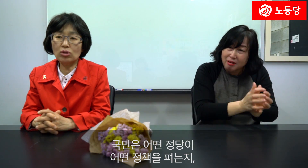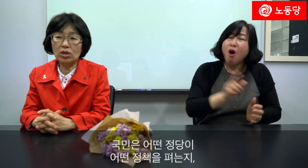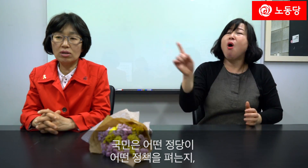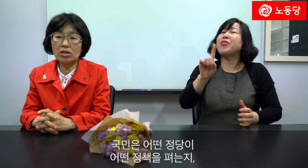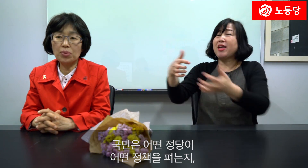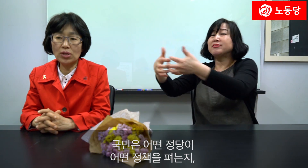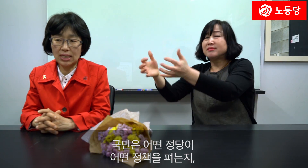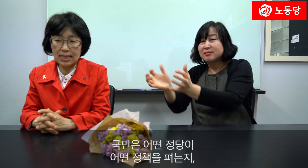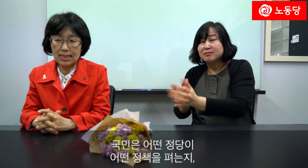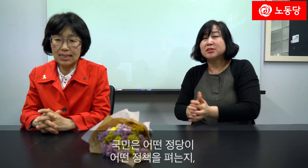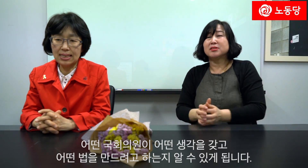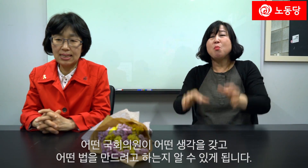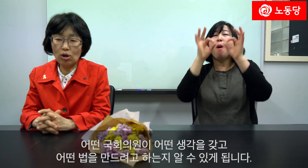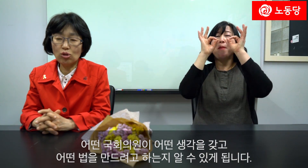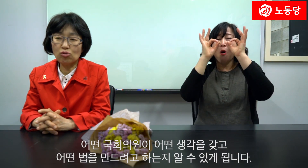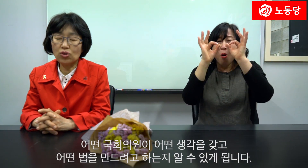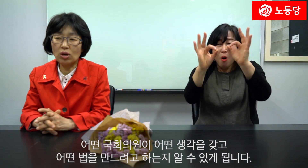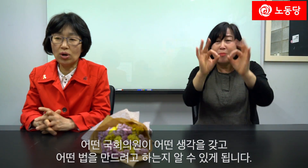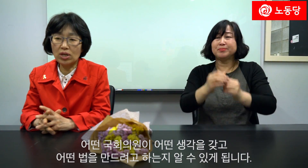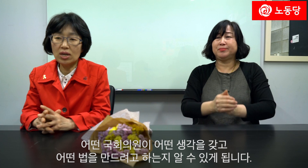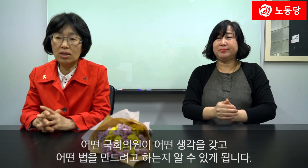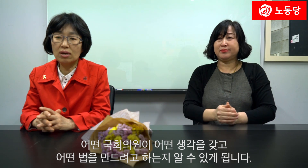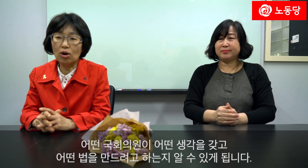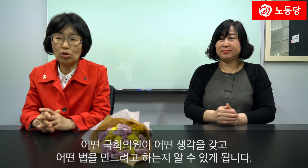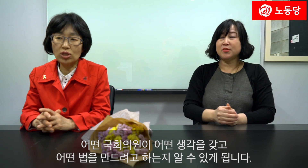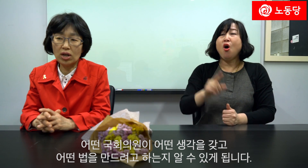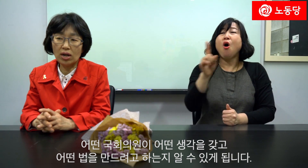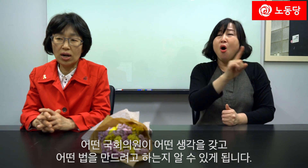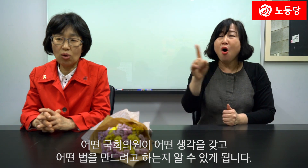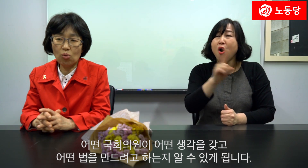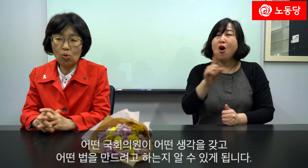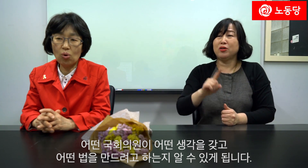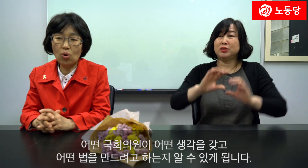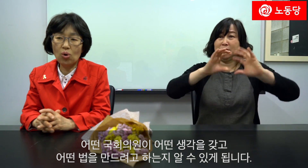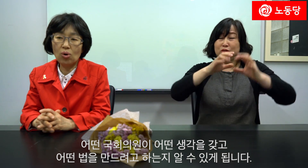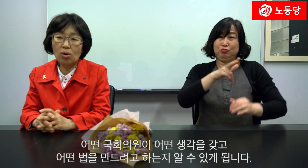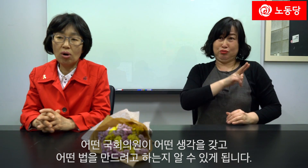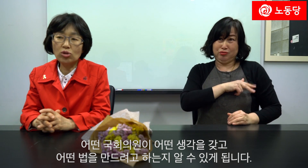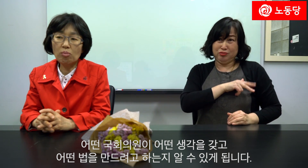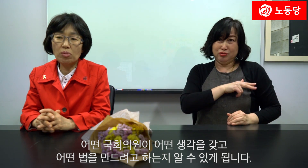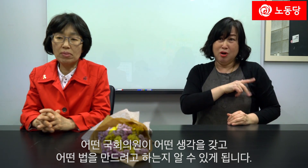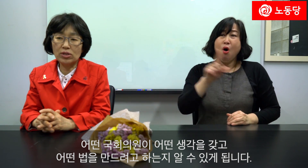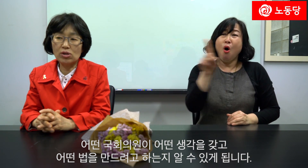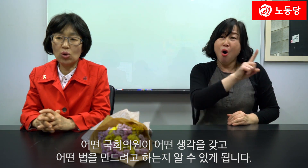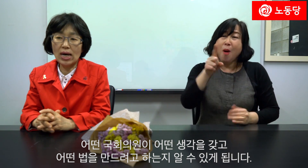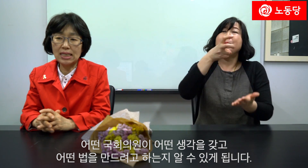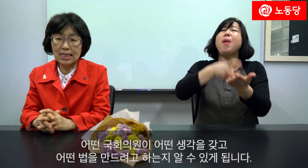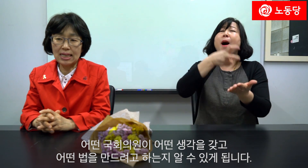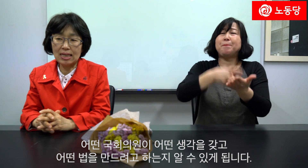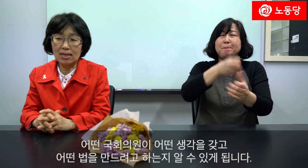어떤 정책을 펴는지, 어떤 국회의원이 어떤 생각을 갖고 어떤 법을